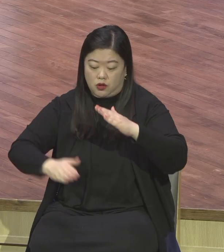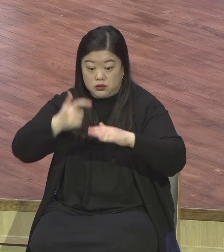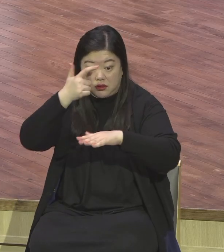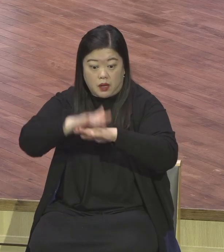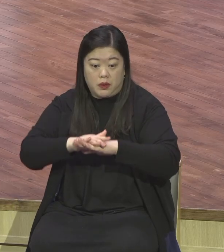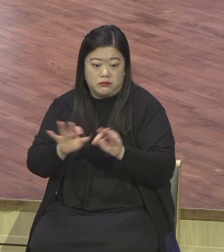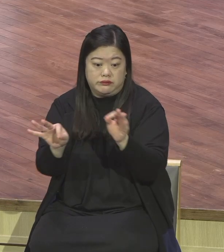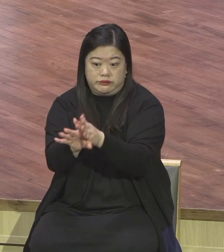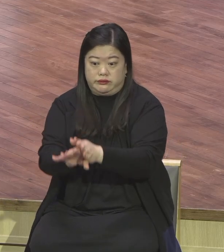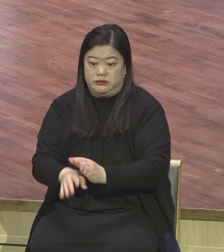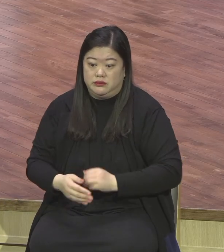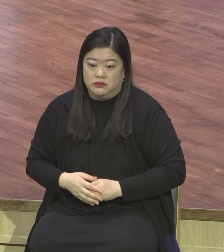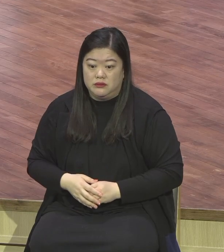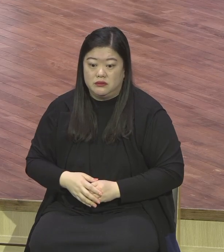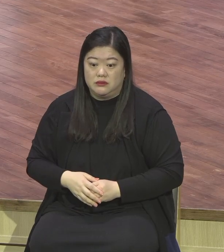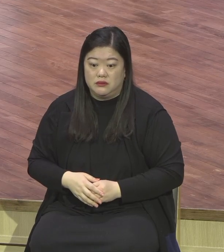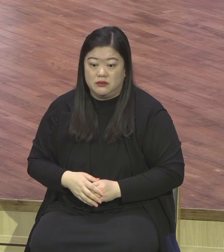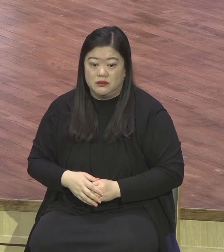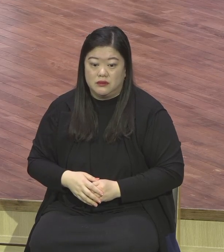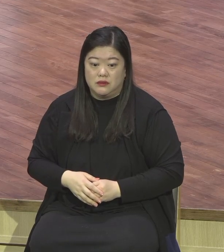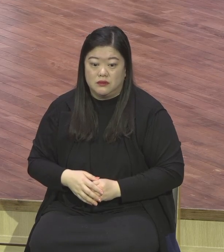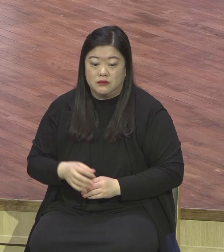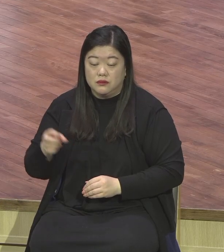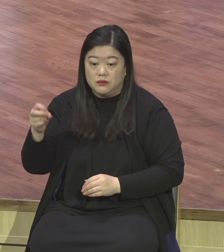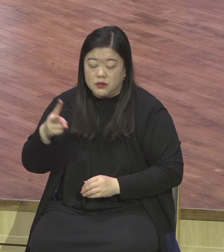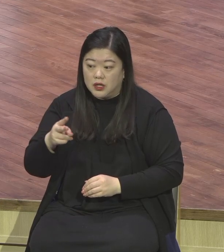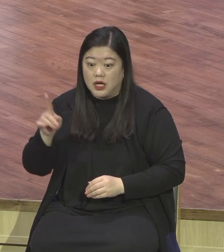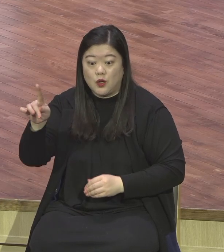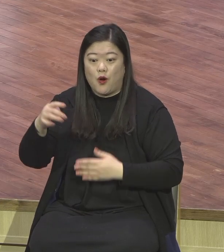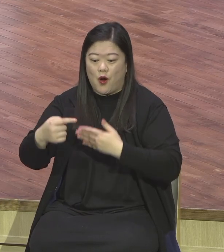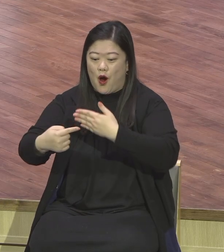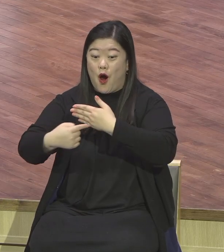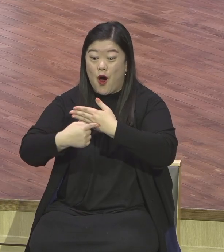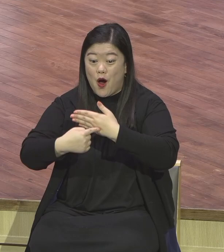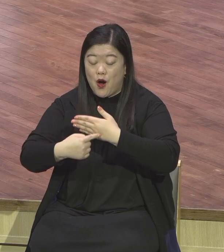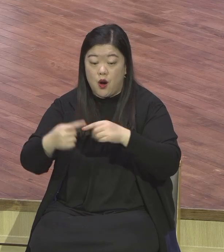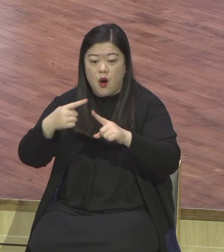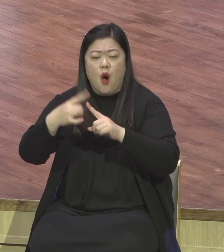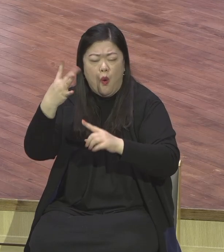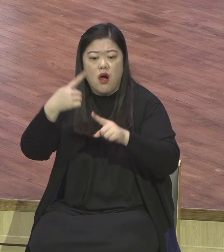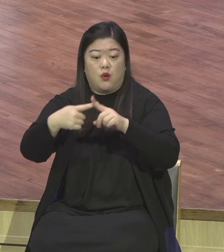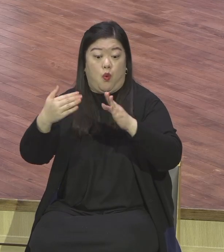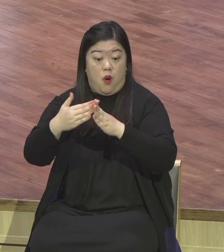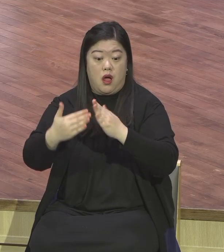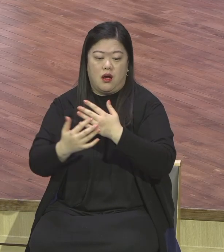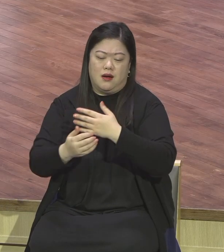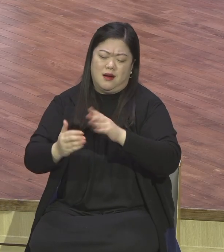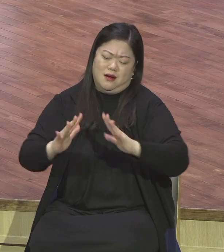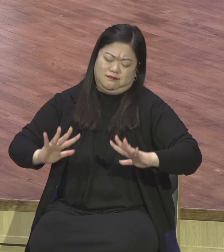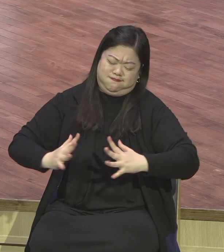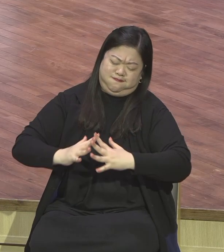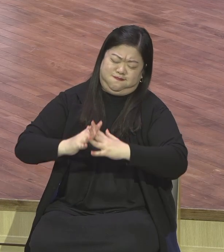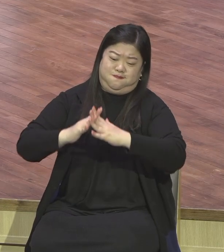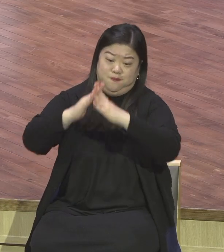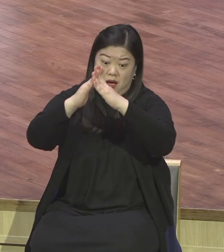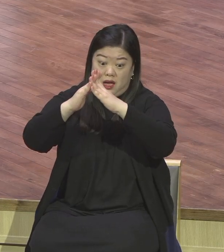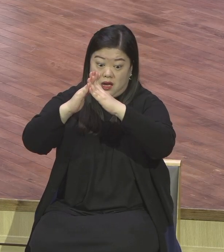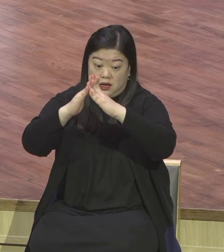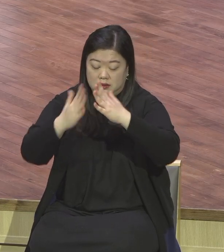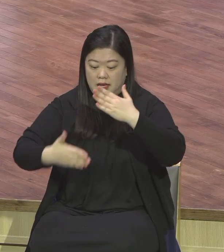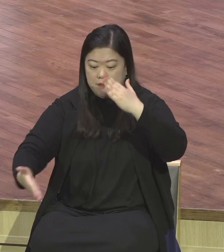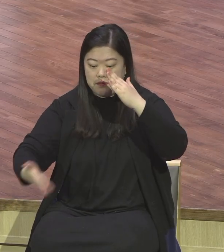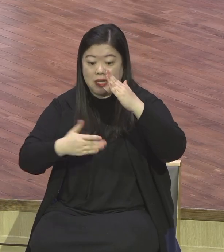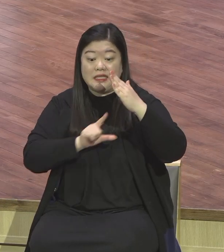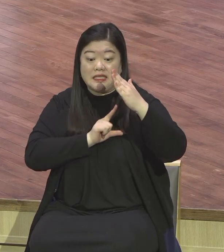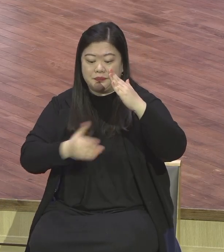그 어마어마한 교회들이 무너지고 있어요 레스토랑 교회인데 똑같은 똑같은 형태를 갖추는데 입구에 가면